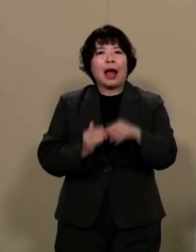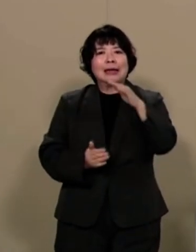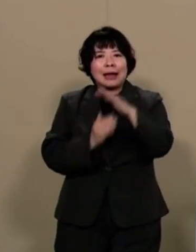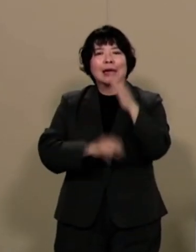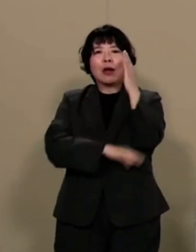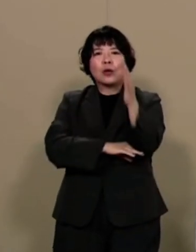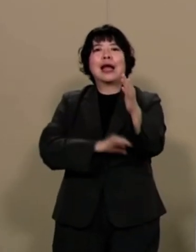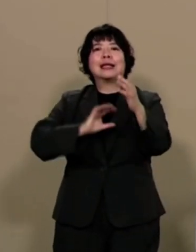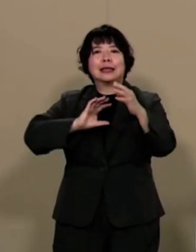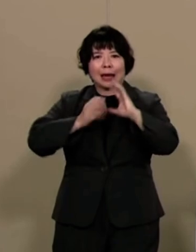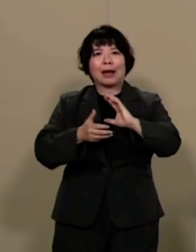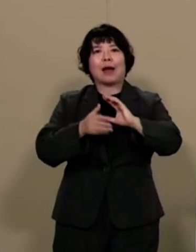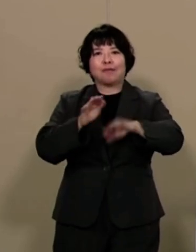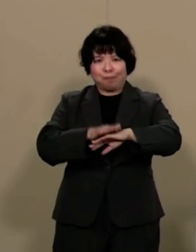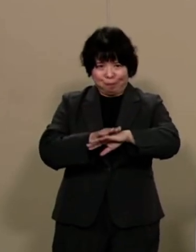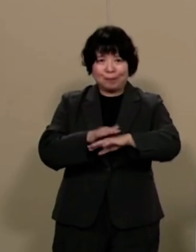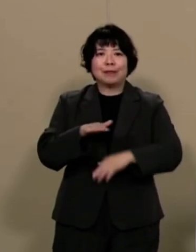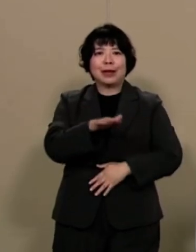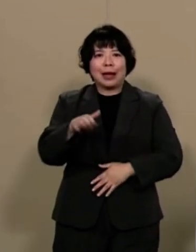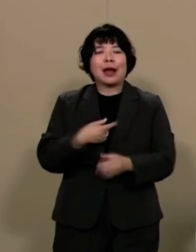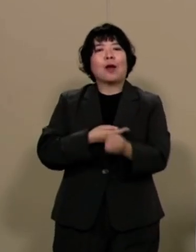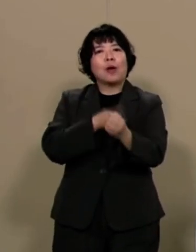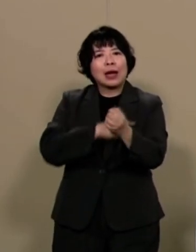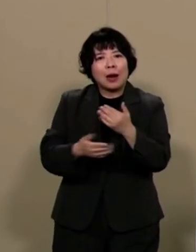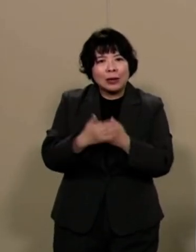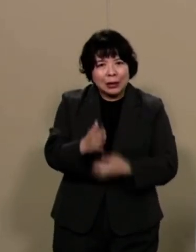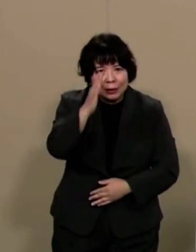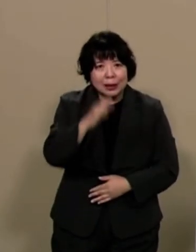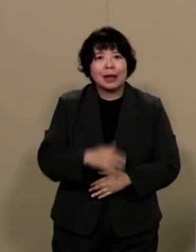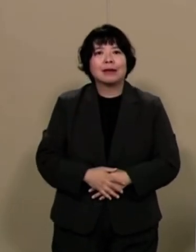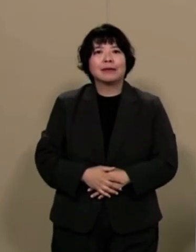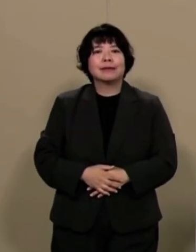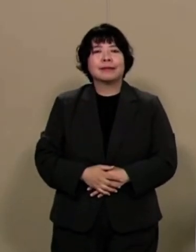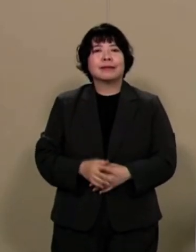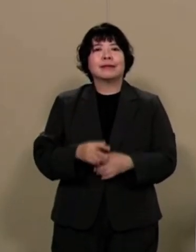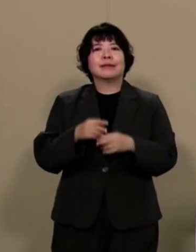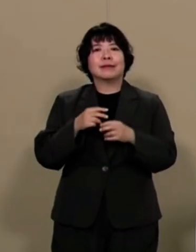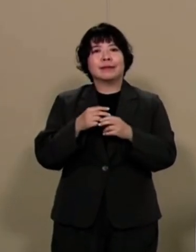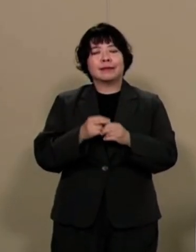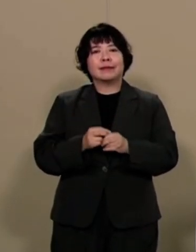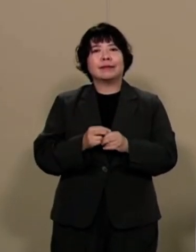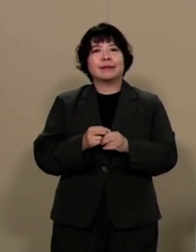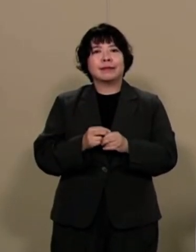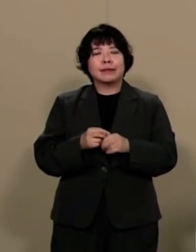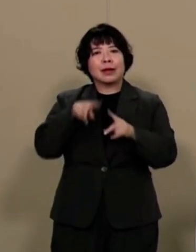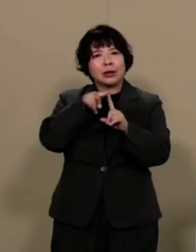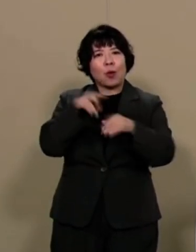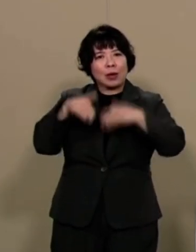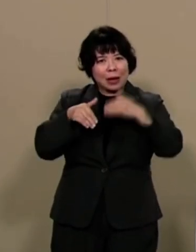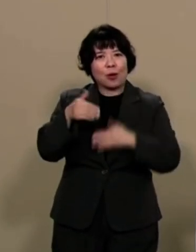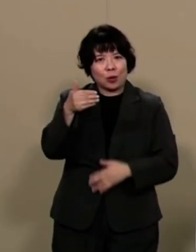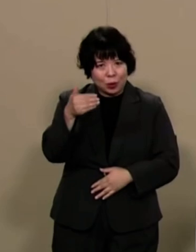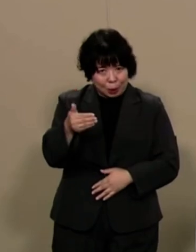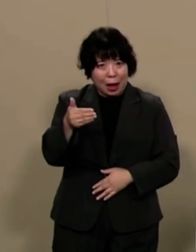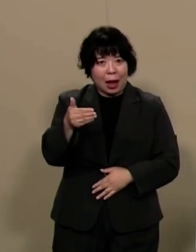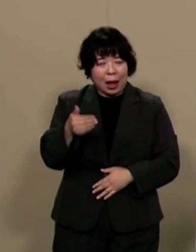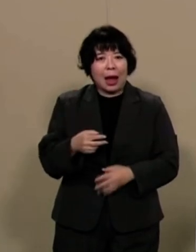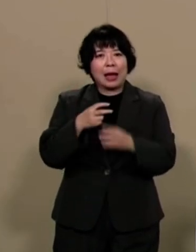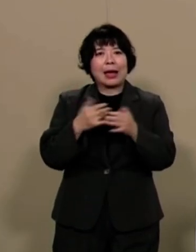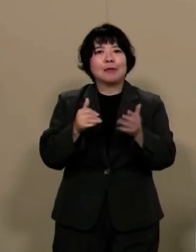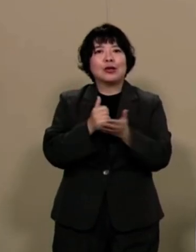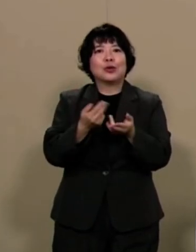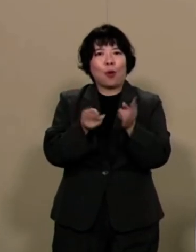政治改革皆さんのお力をおかしください朝選局においては立憲民主党